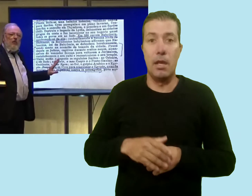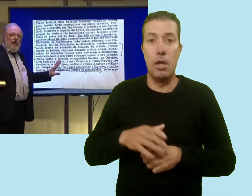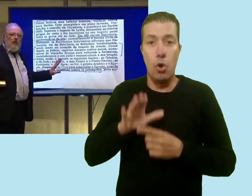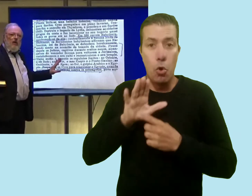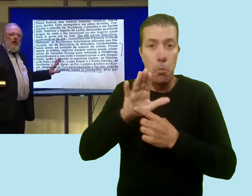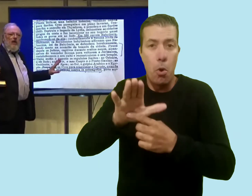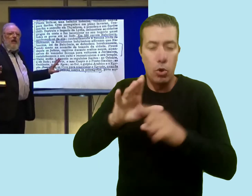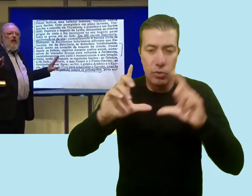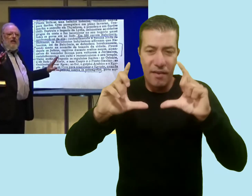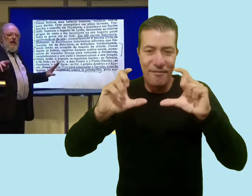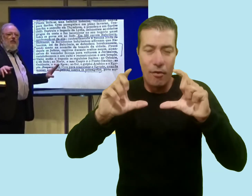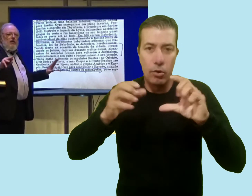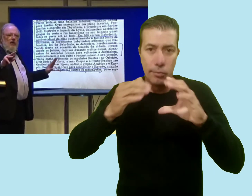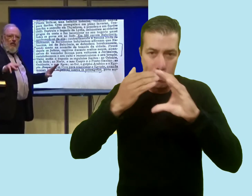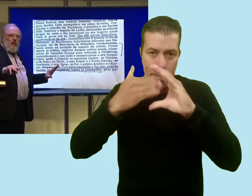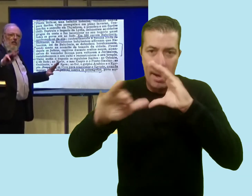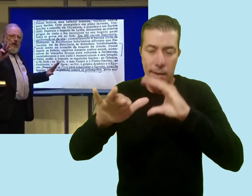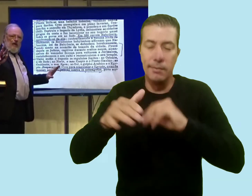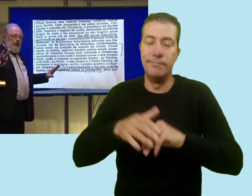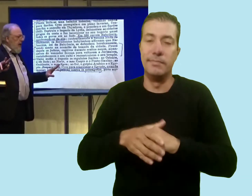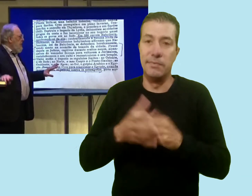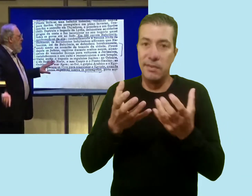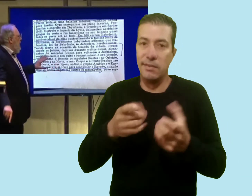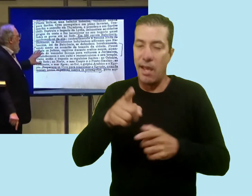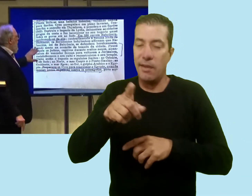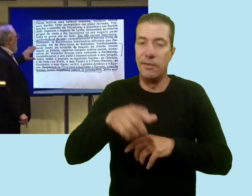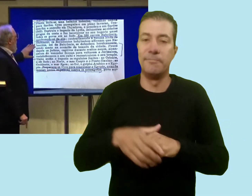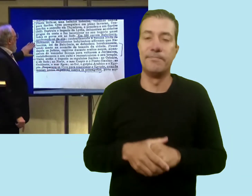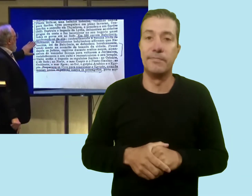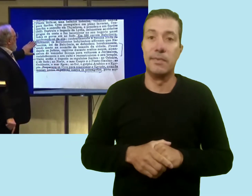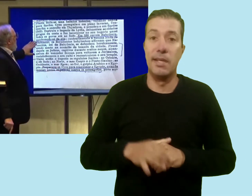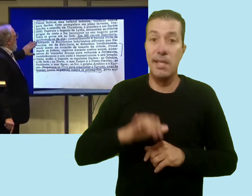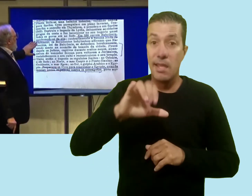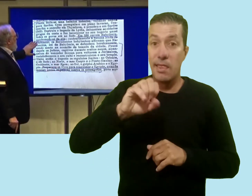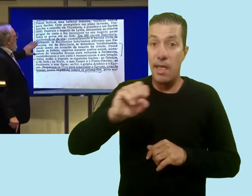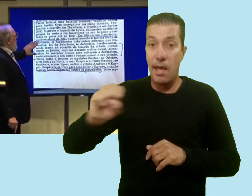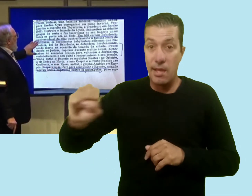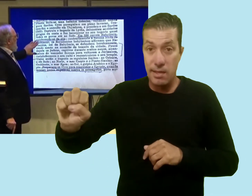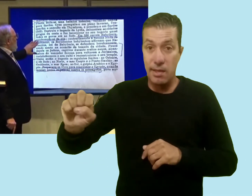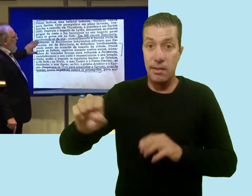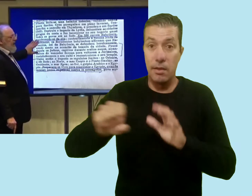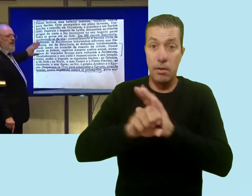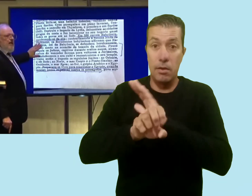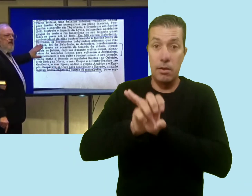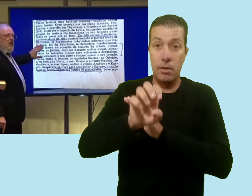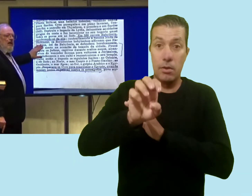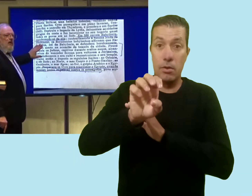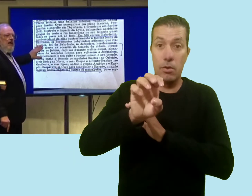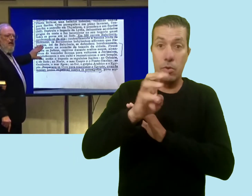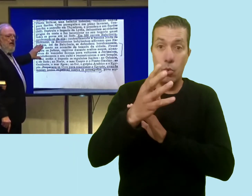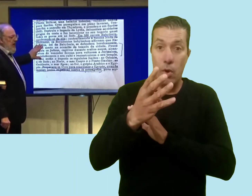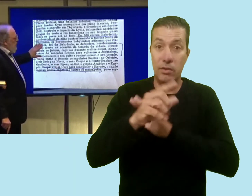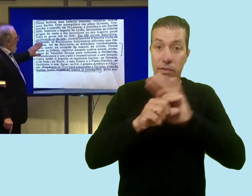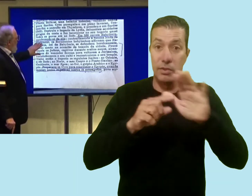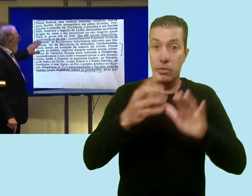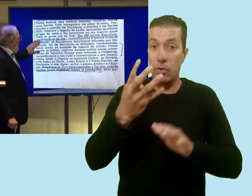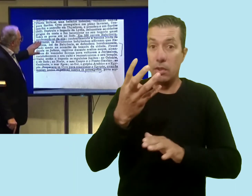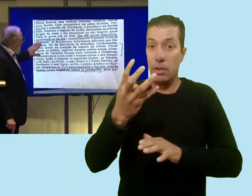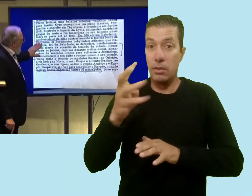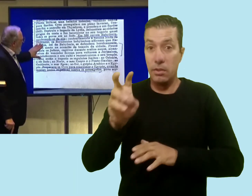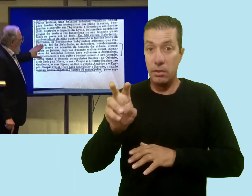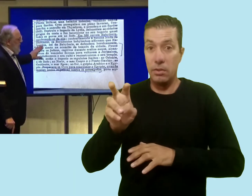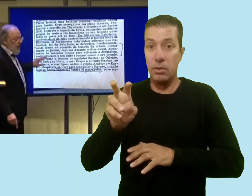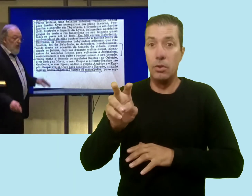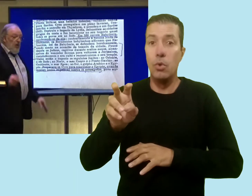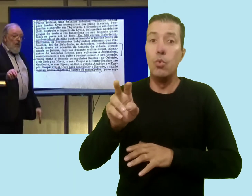enciclopédia está comigo. Quem quiser, eu tiro uma foto e mando, tá? Isaías 44 e 45, dizendo o que